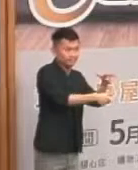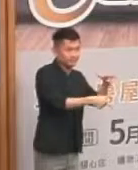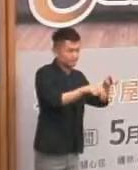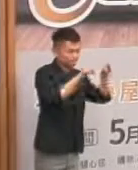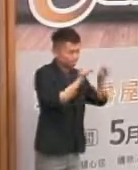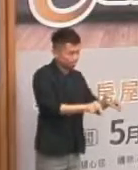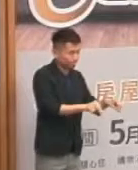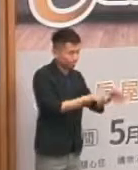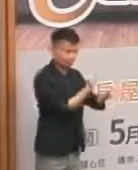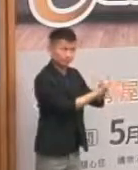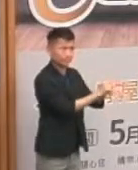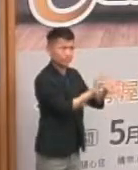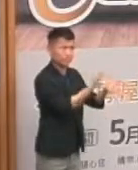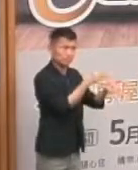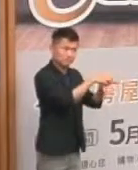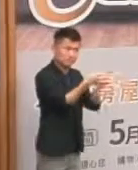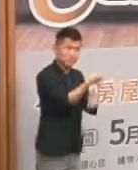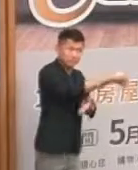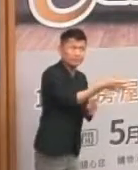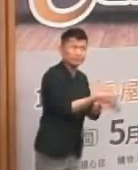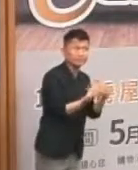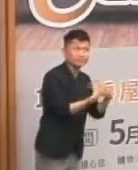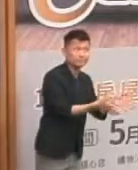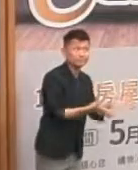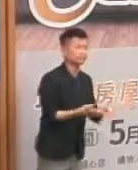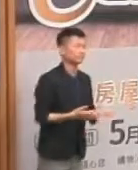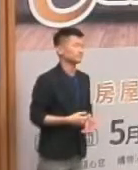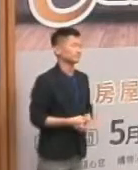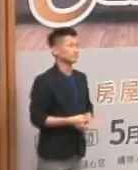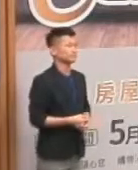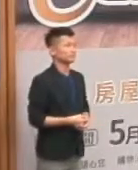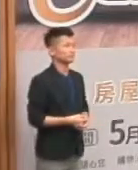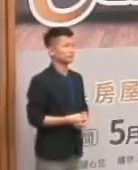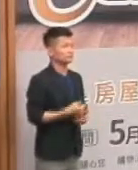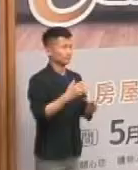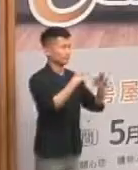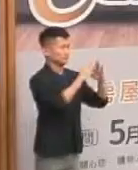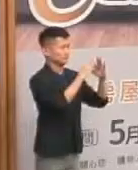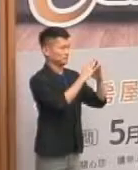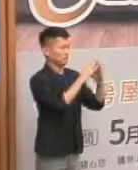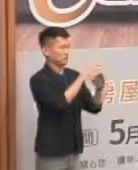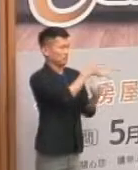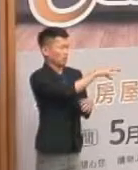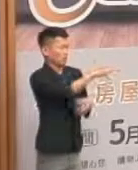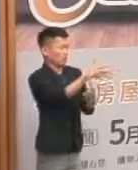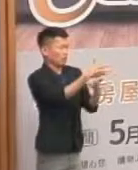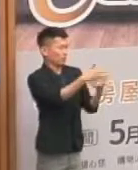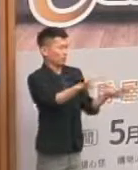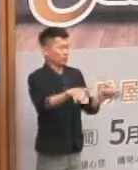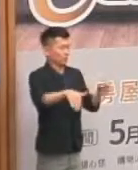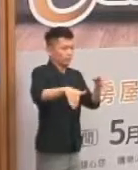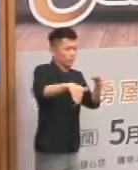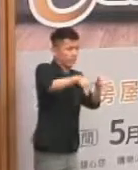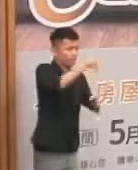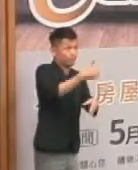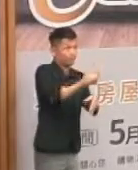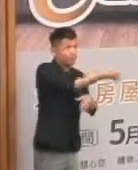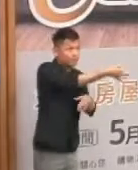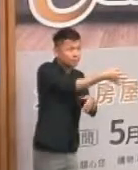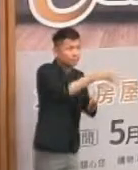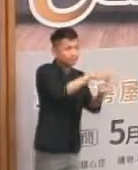的那个有没有手续费。那我也知道，就是说很多的银行提供的信用卡其实是免收手续费的。